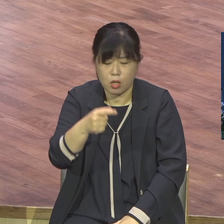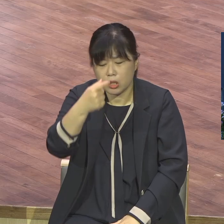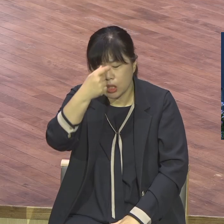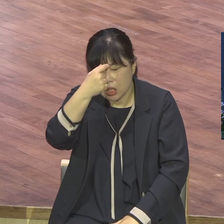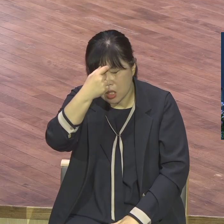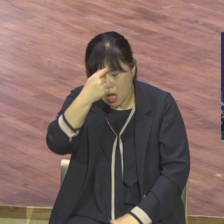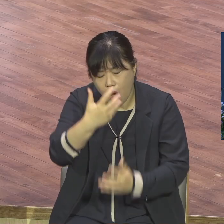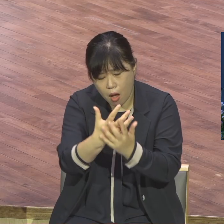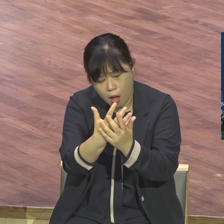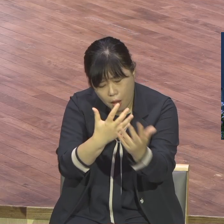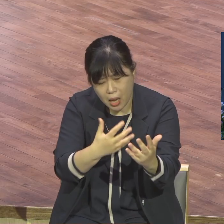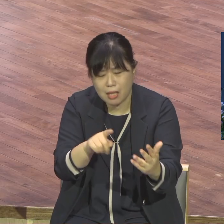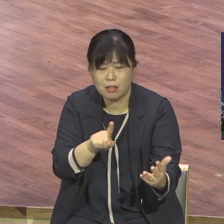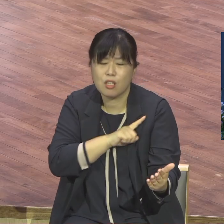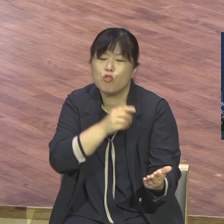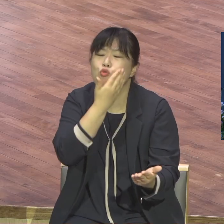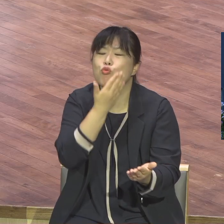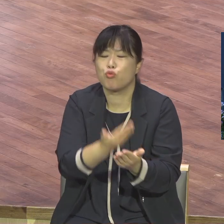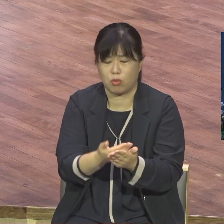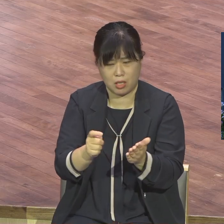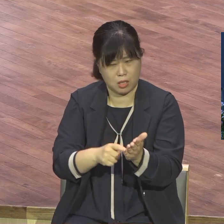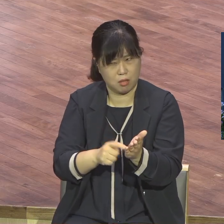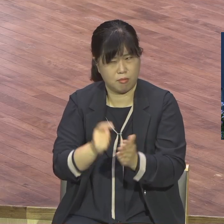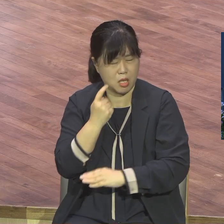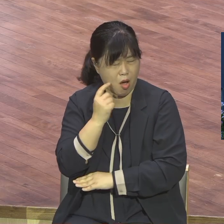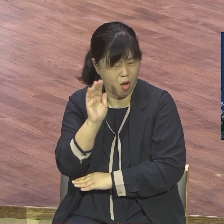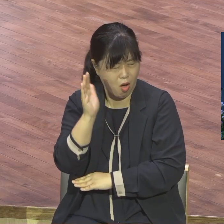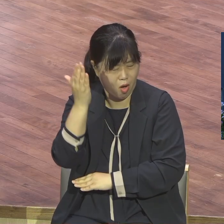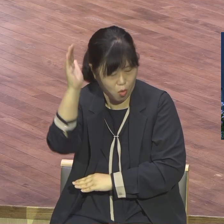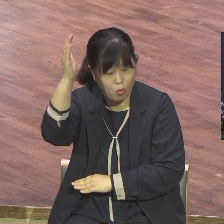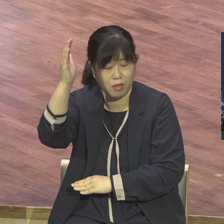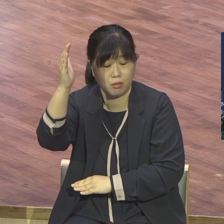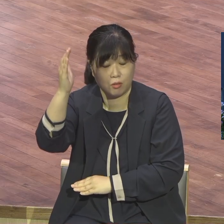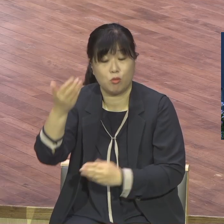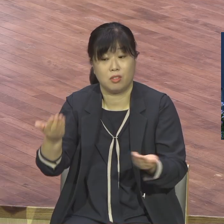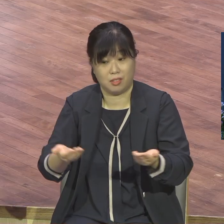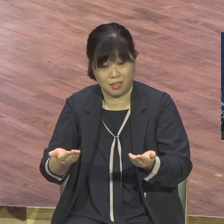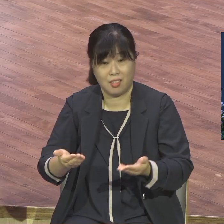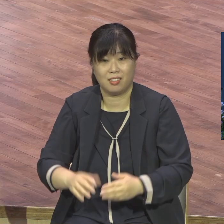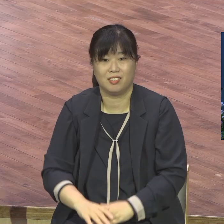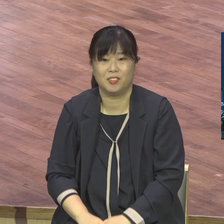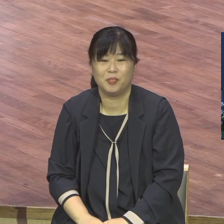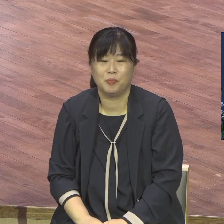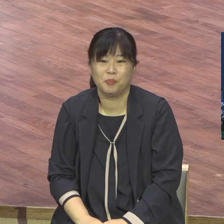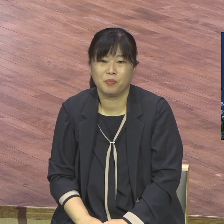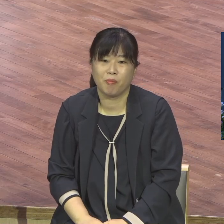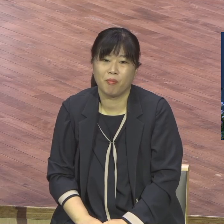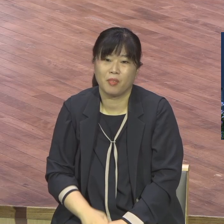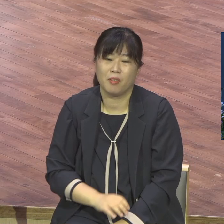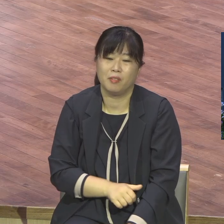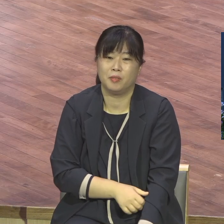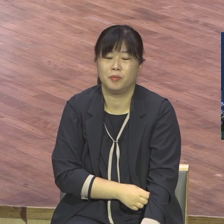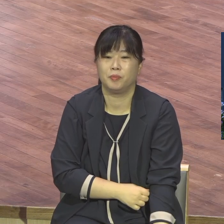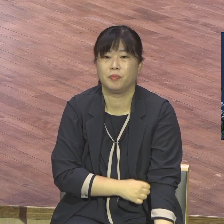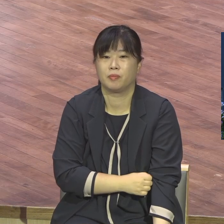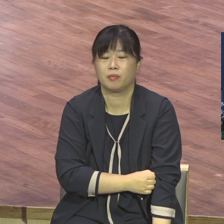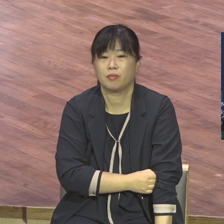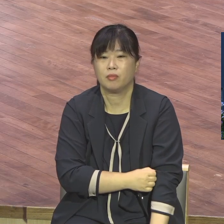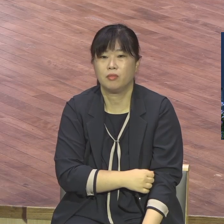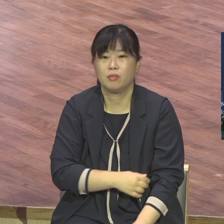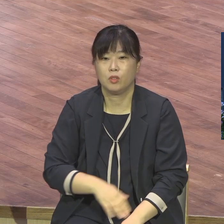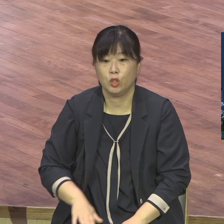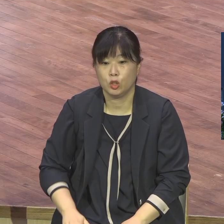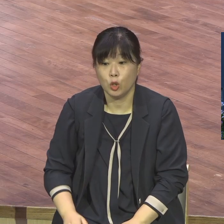특히 예배가 이끄는 삶을 사는 하나님의 자녀들은요, 그리스도 안에서 한